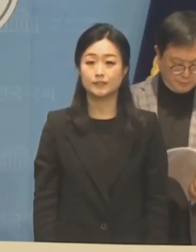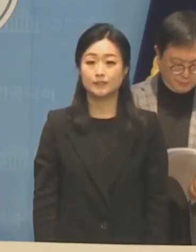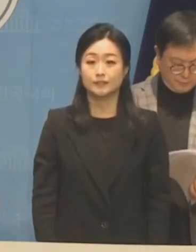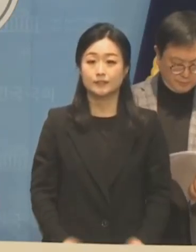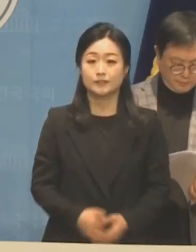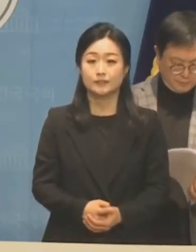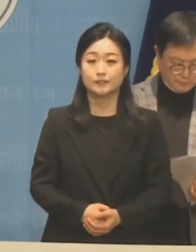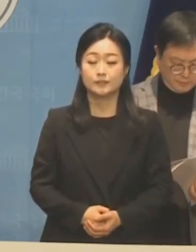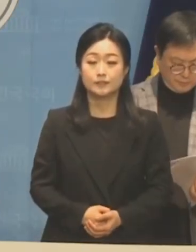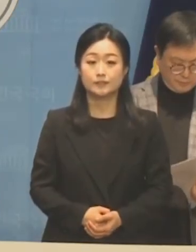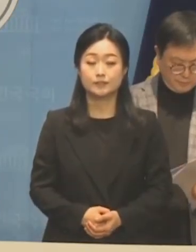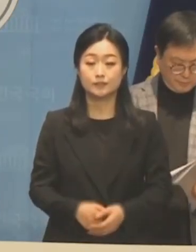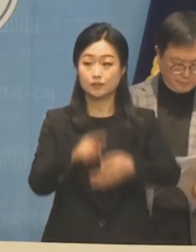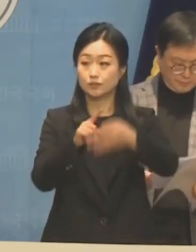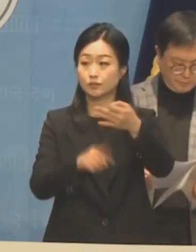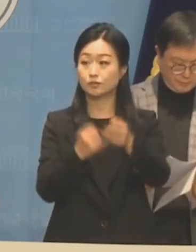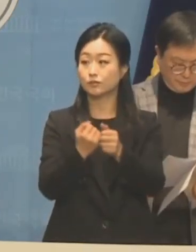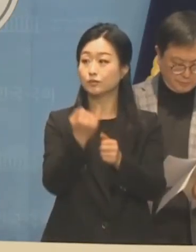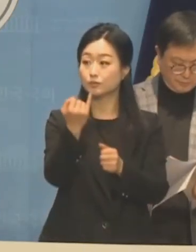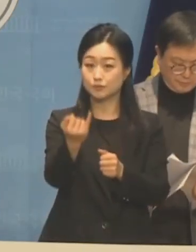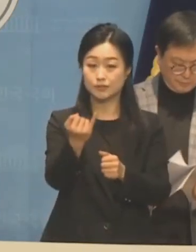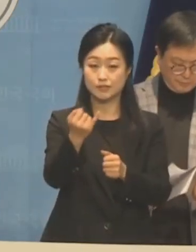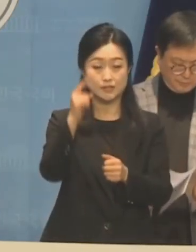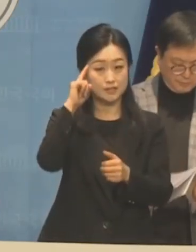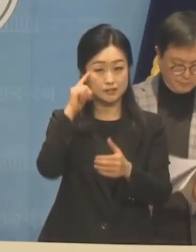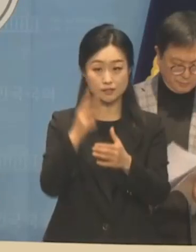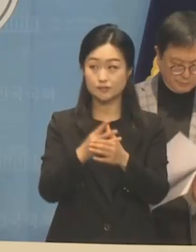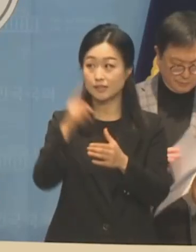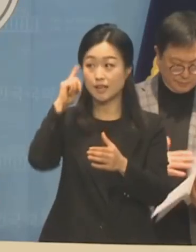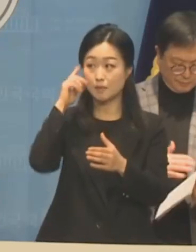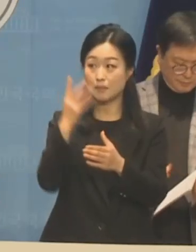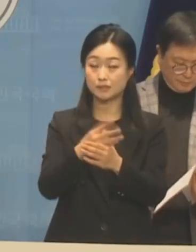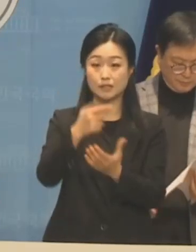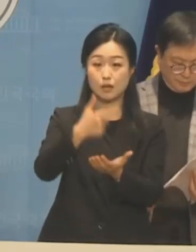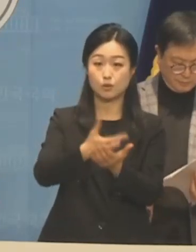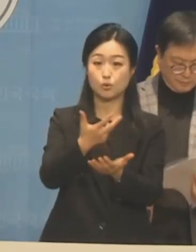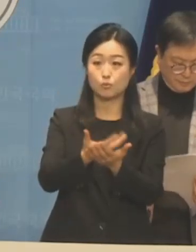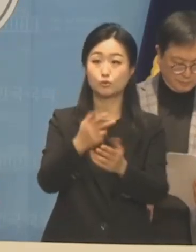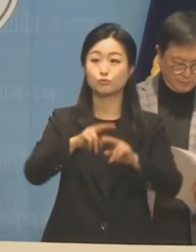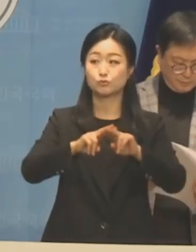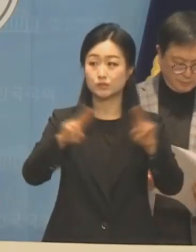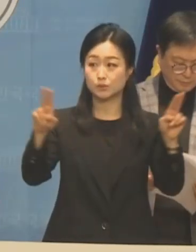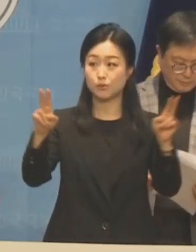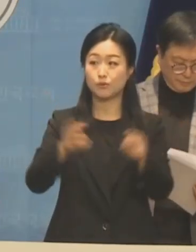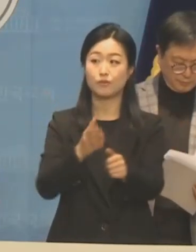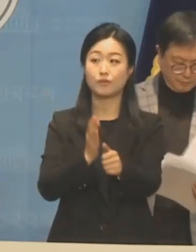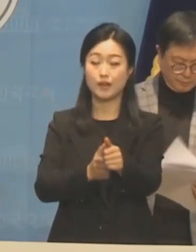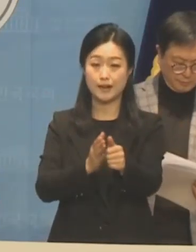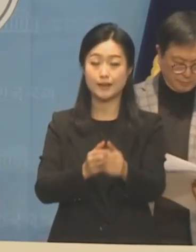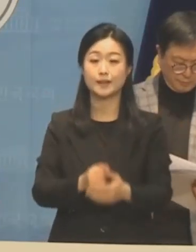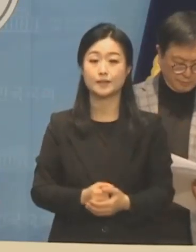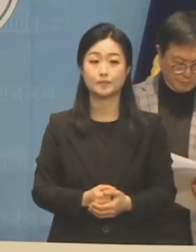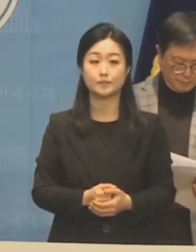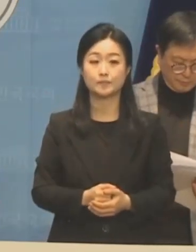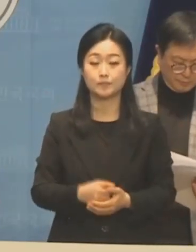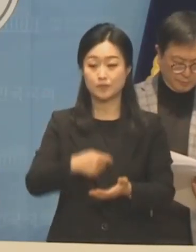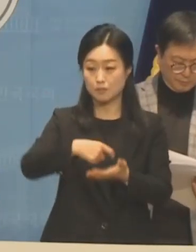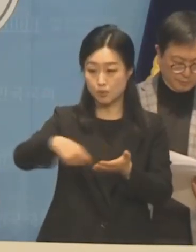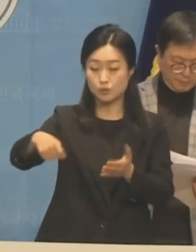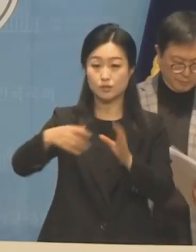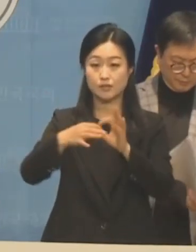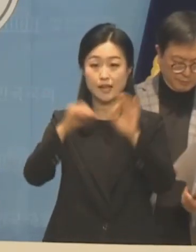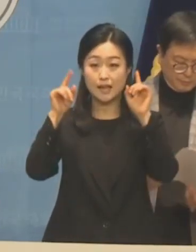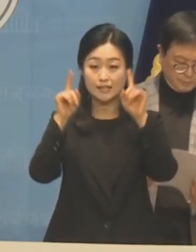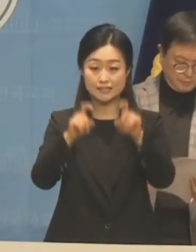숙대와 국민대는 김건희 여사의 석박사 학위를 즉각 취소하라. 표절로 의혹이 계속 제기됐던 김건희